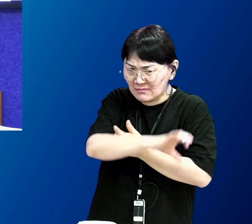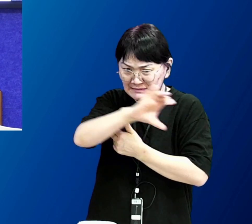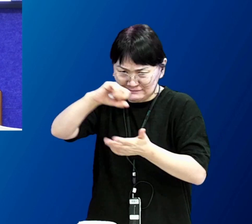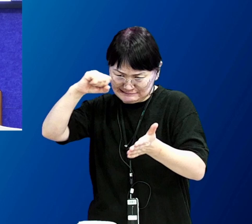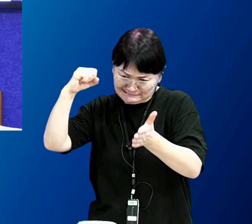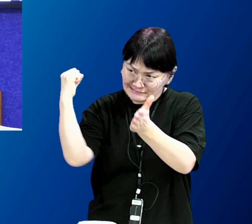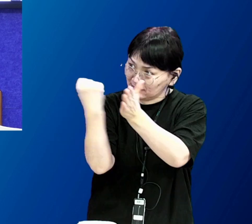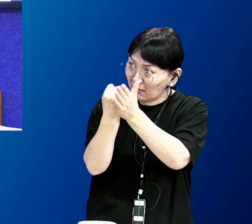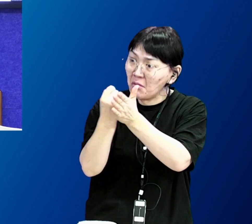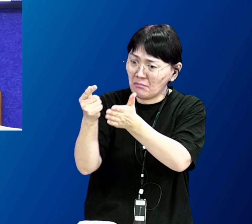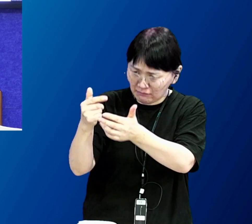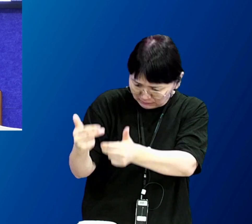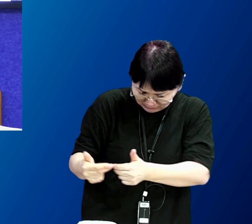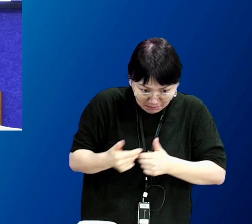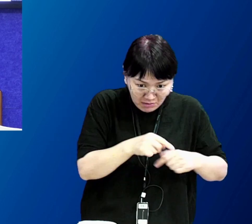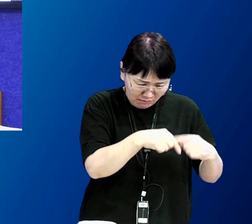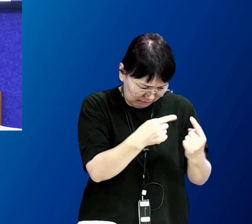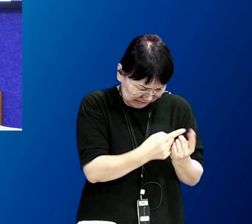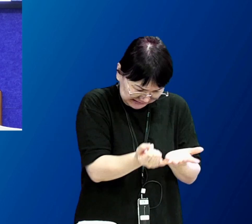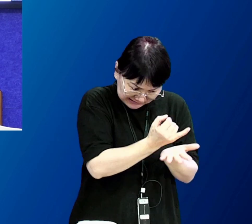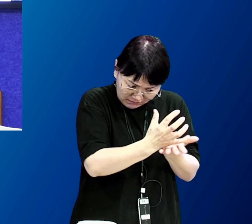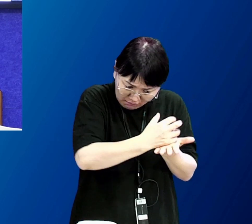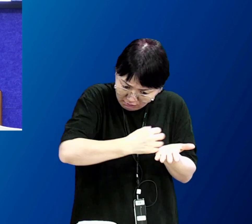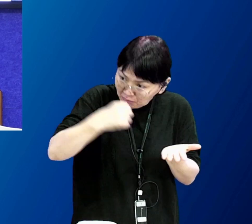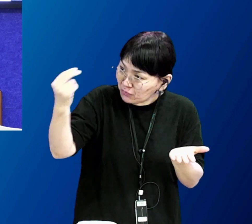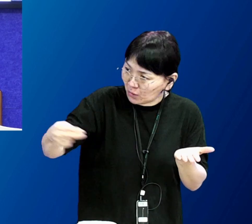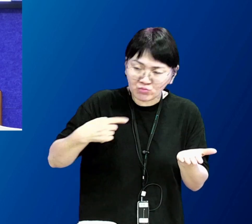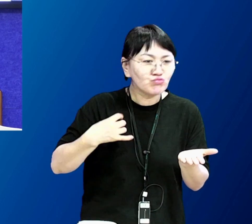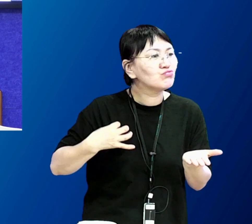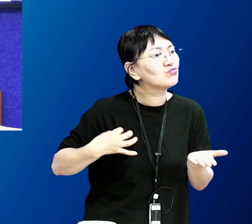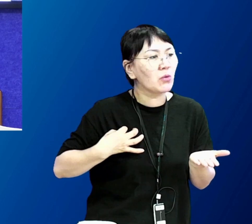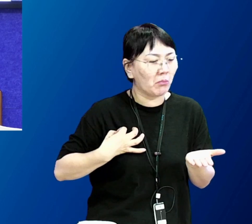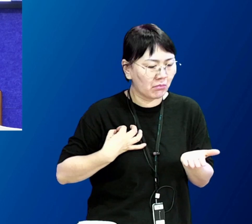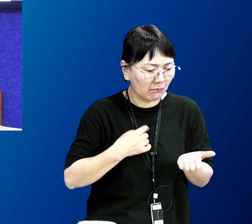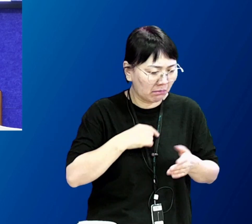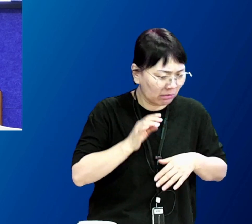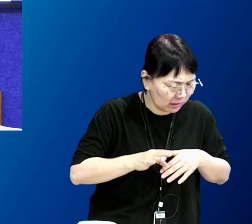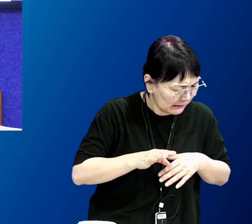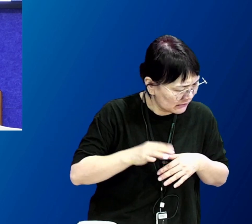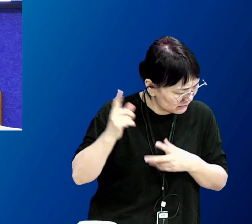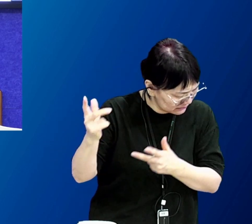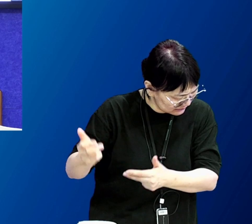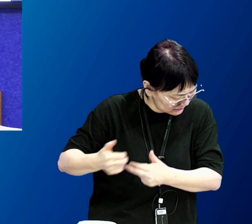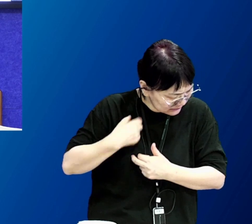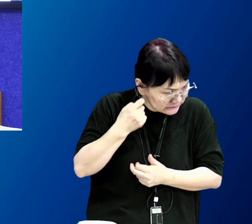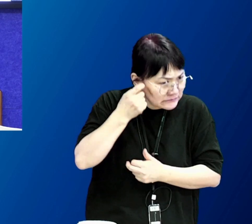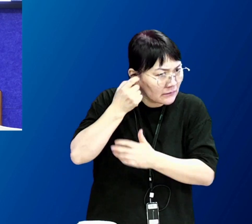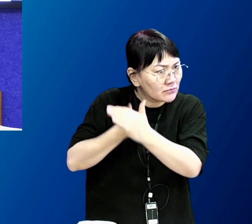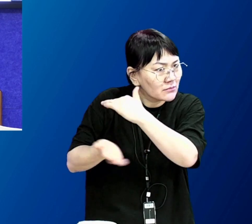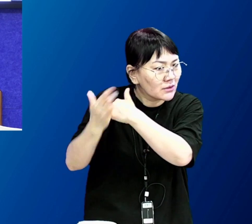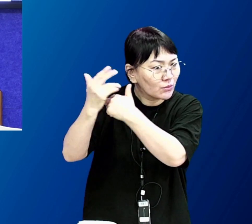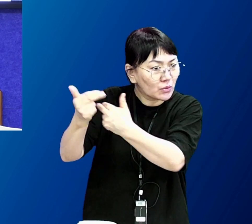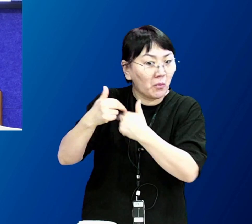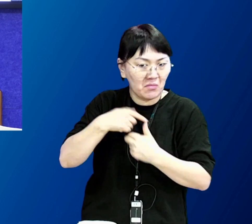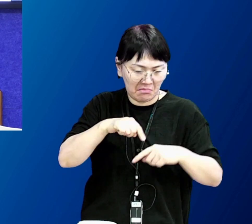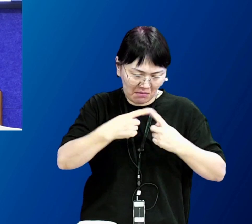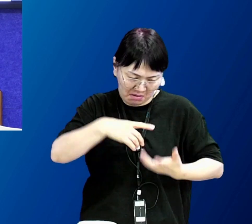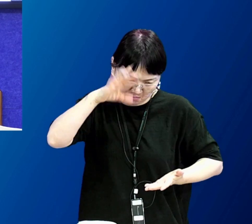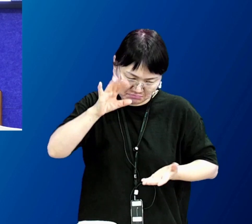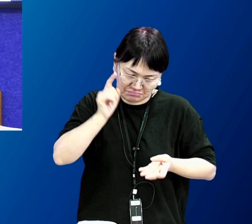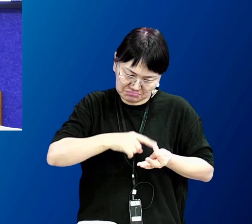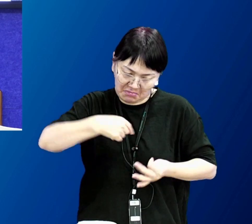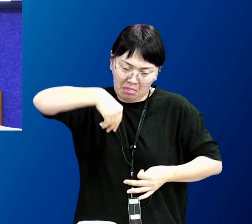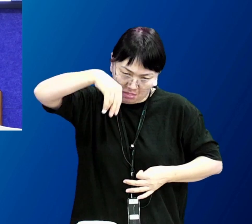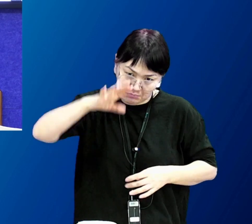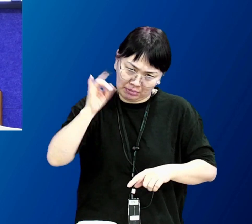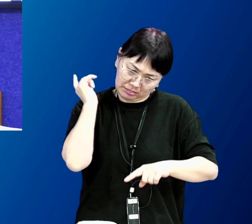шиг нүгэлтний төлөө үхэж өгсөн юм. Үүнийг үргэлж санангаа авралыг авсан хүн байж тээ. гемнүглий